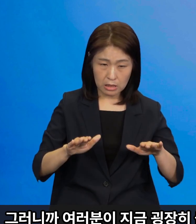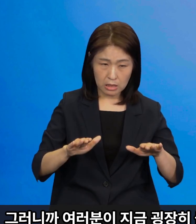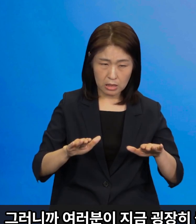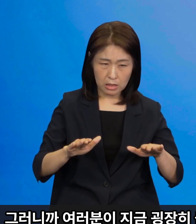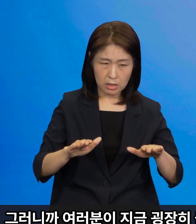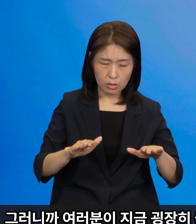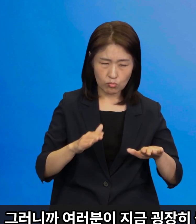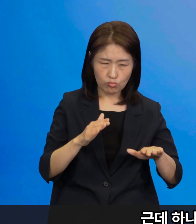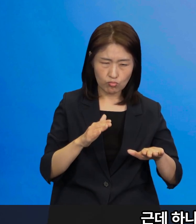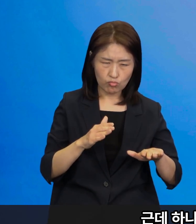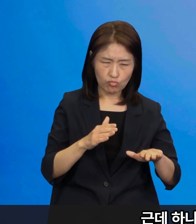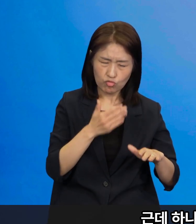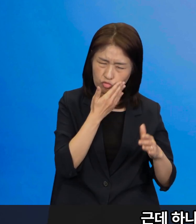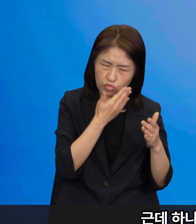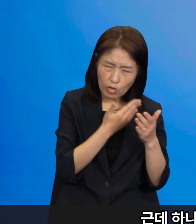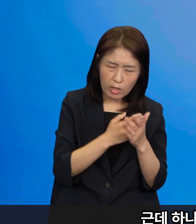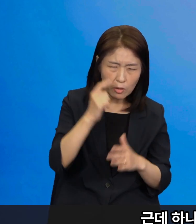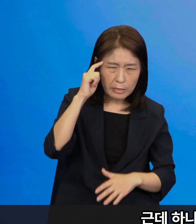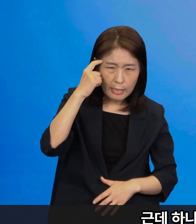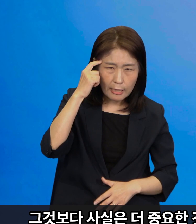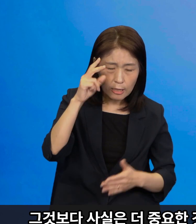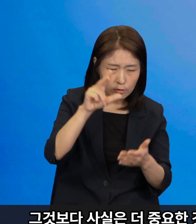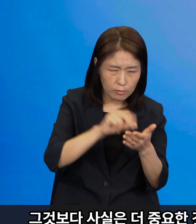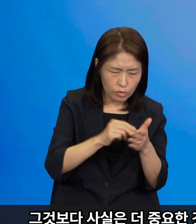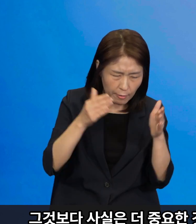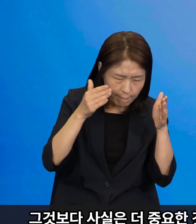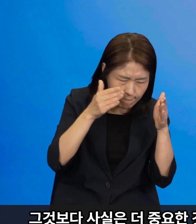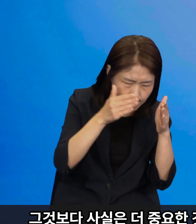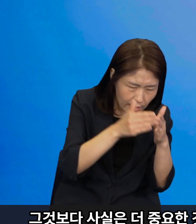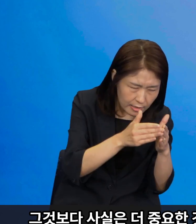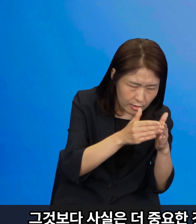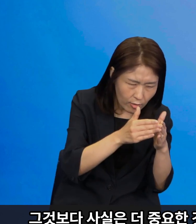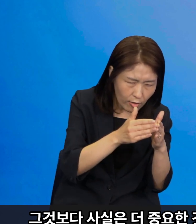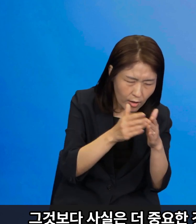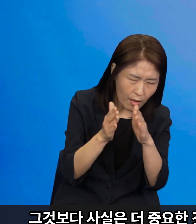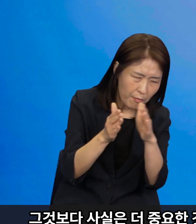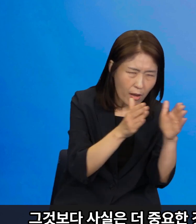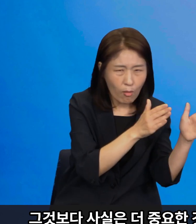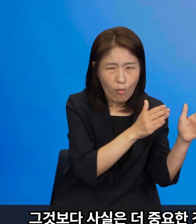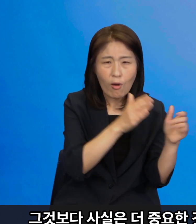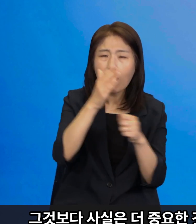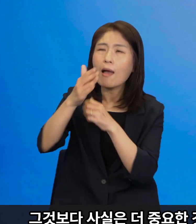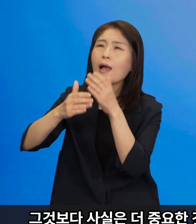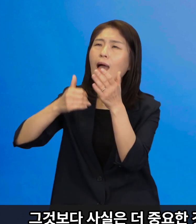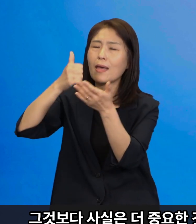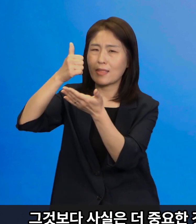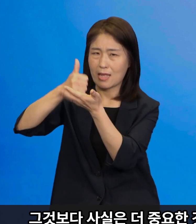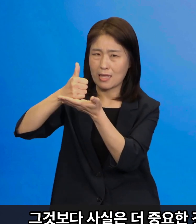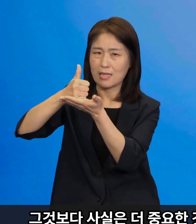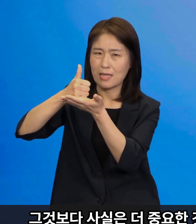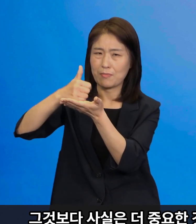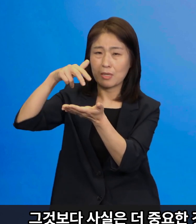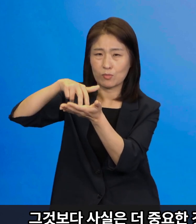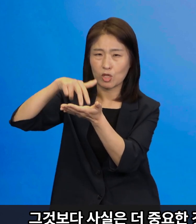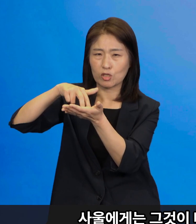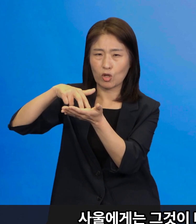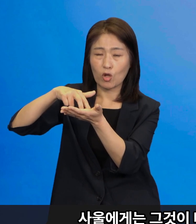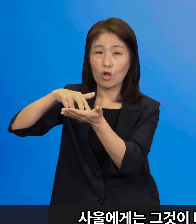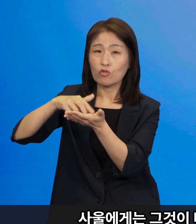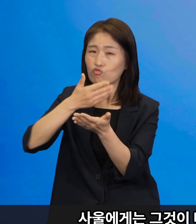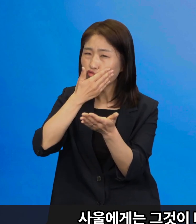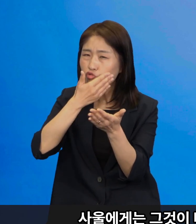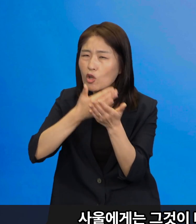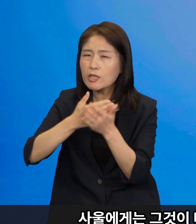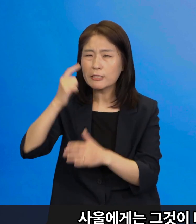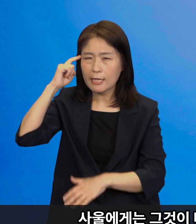중요한 문제일 겁니다. 근데 하나님 뭐라고 하시냐면 그것보다 사실은 더 중요한 것이 있음을 알아야 된다라고 말씀을 해요.